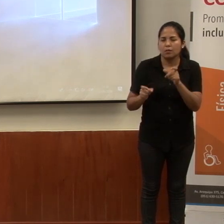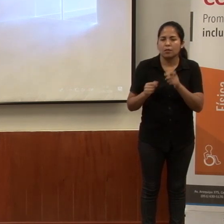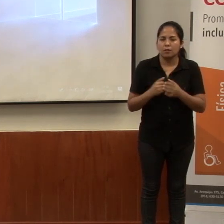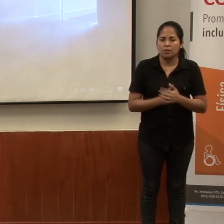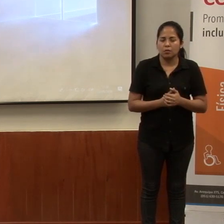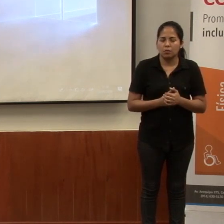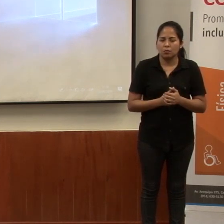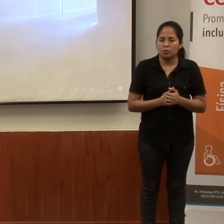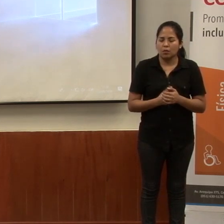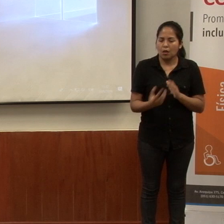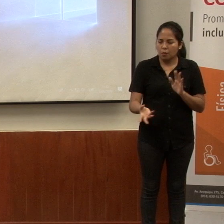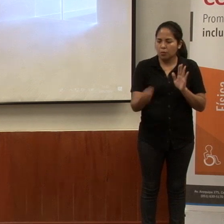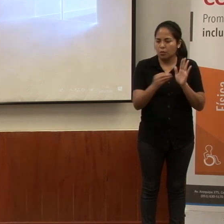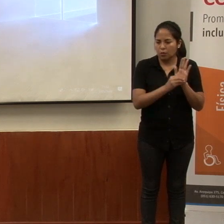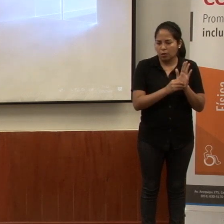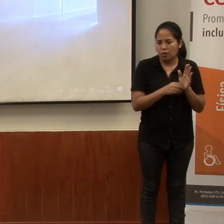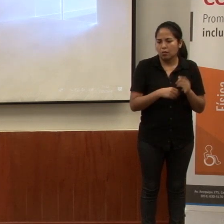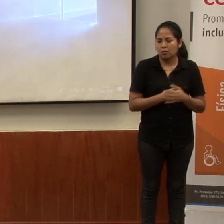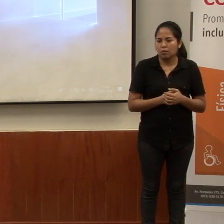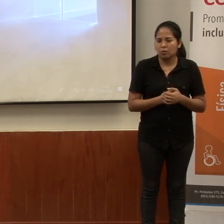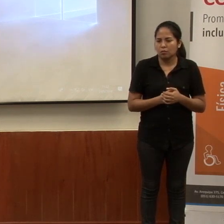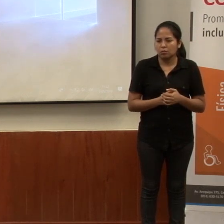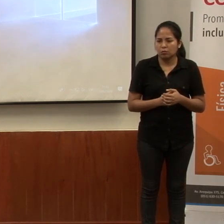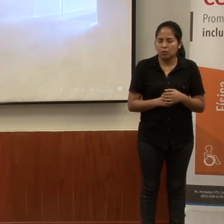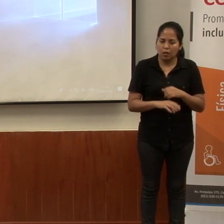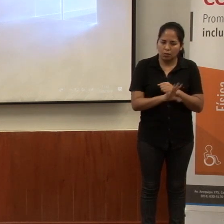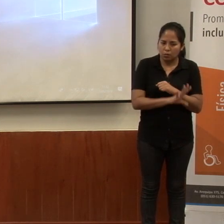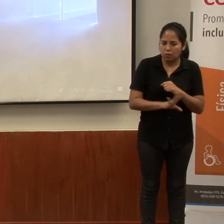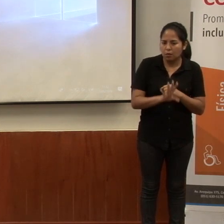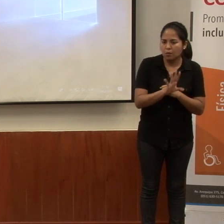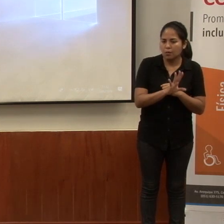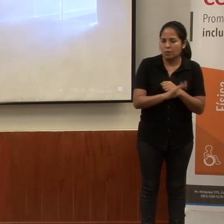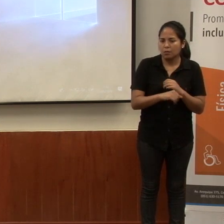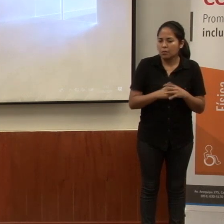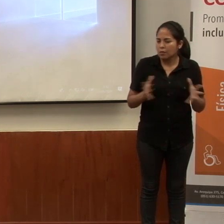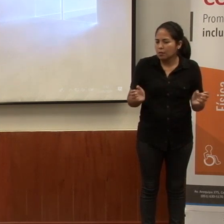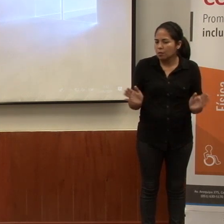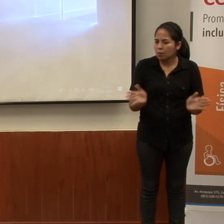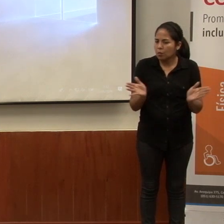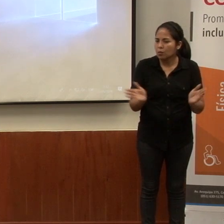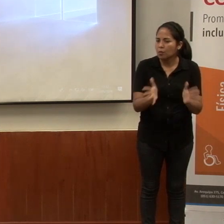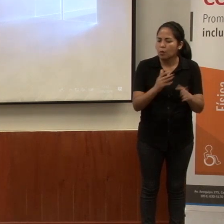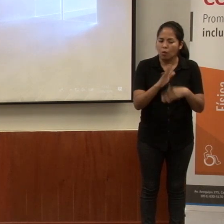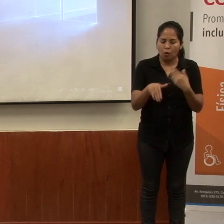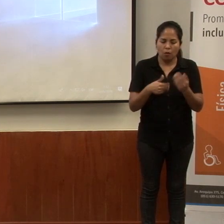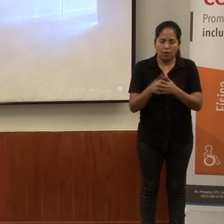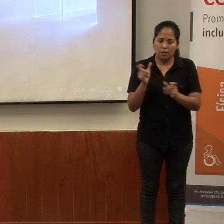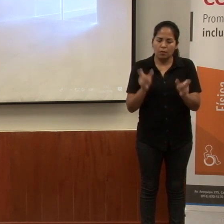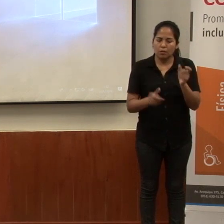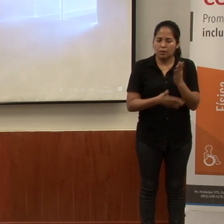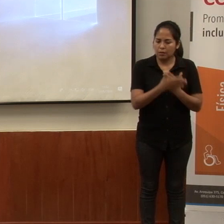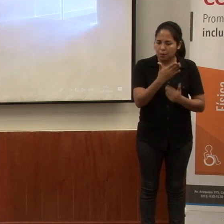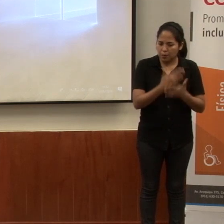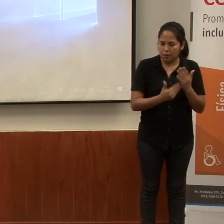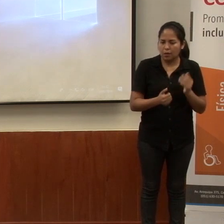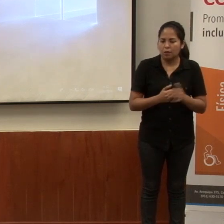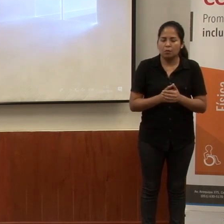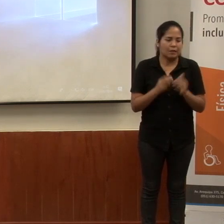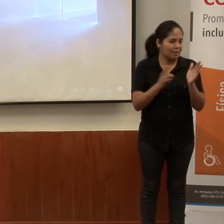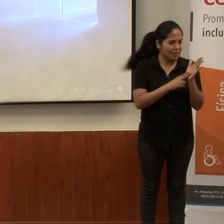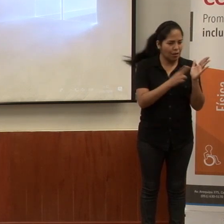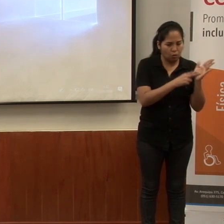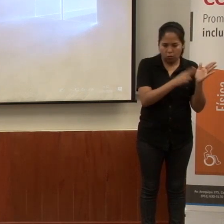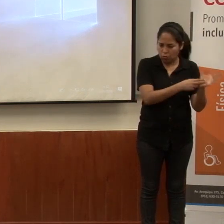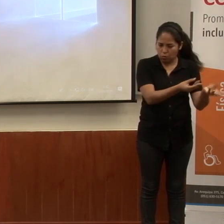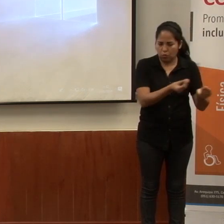es aseguramiento. O sea, nosotros de donde sea estamos promoviendo que todas las personas con discapacidad tengan algún tipo de seguro, el que